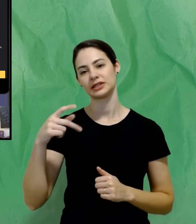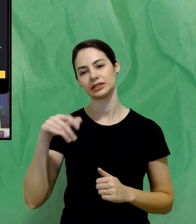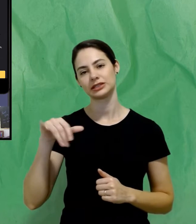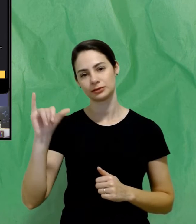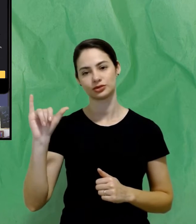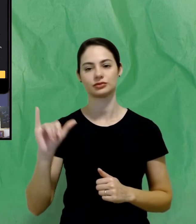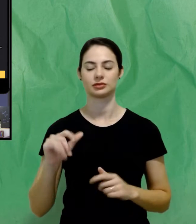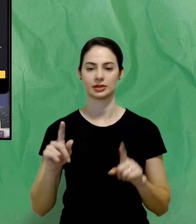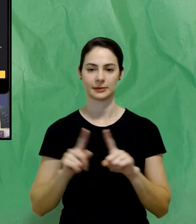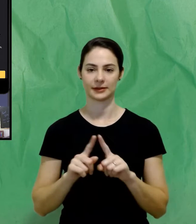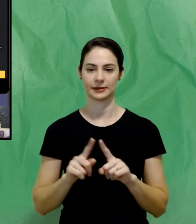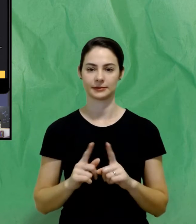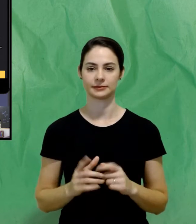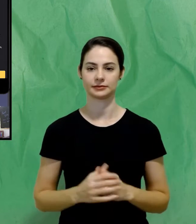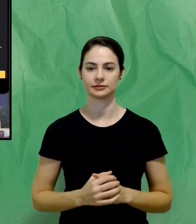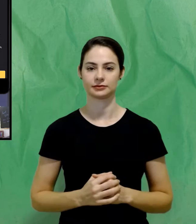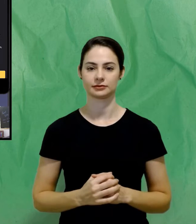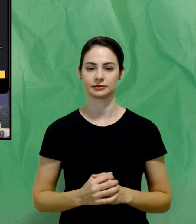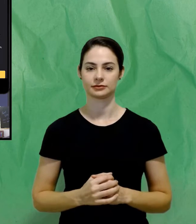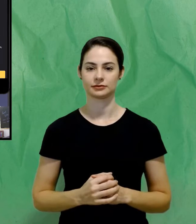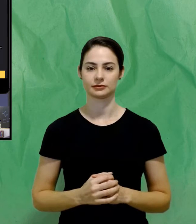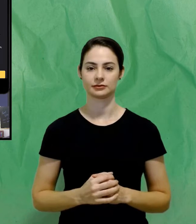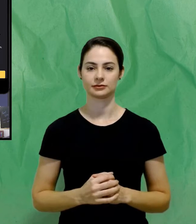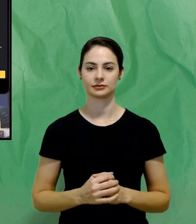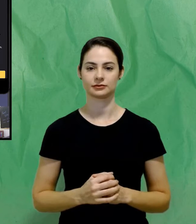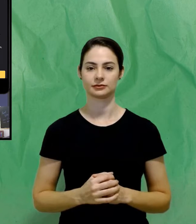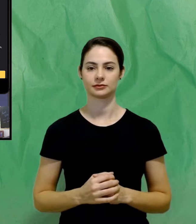ele a dar esse padding.